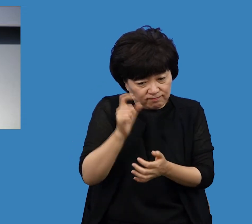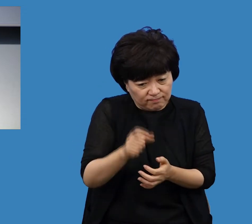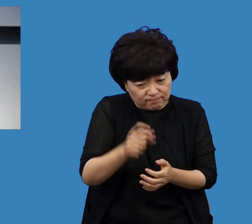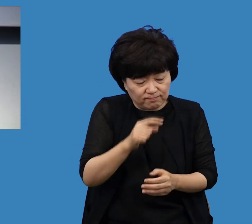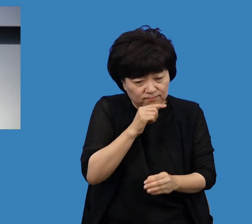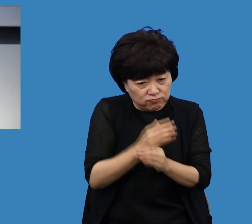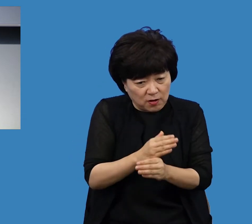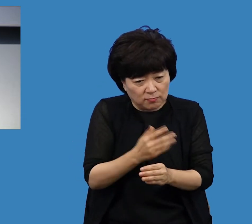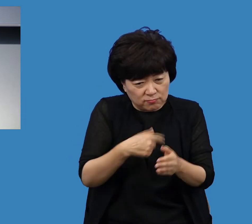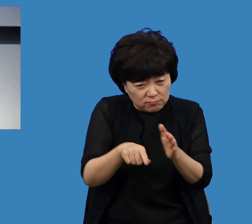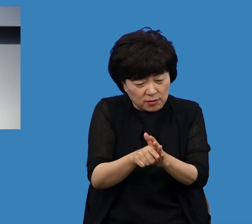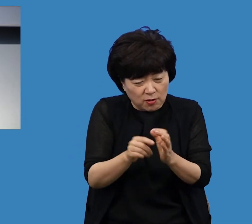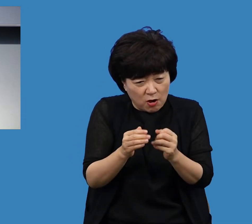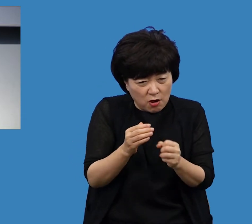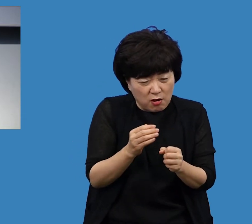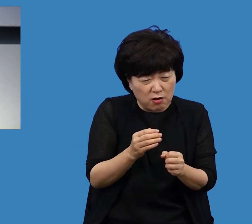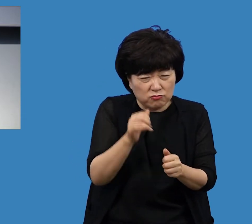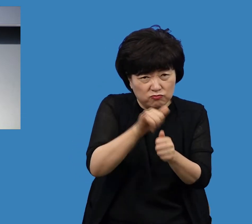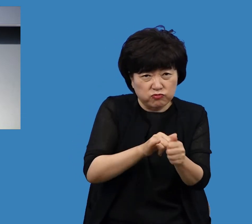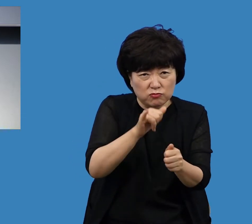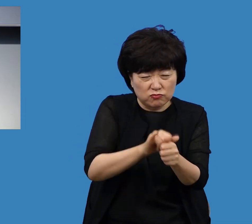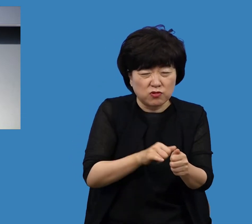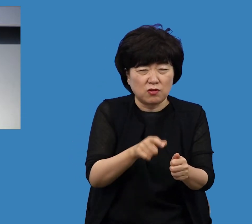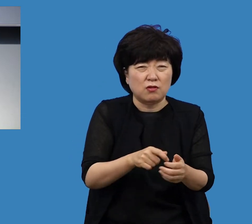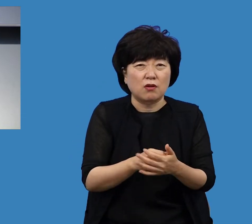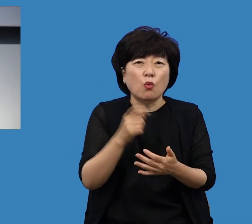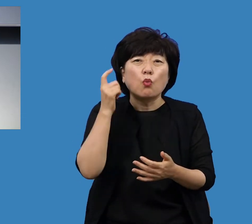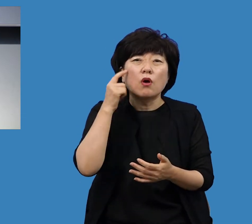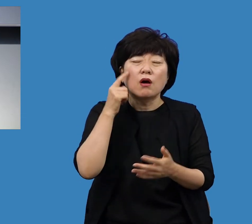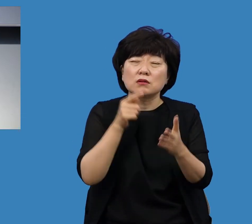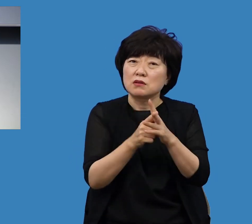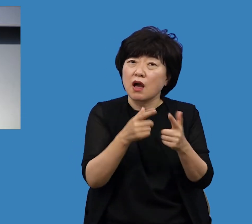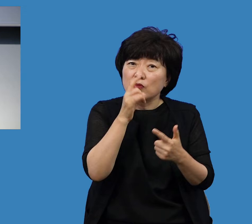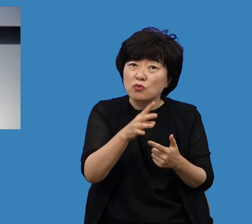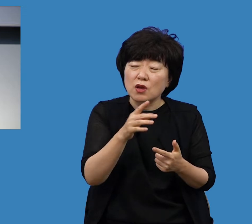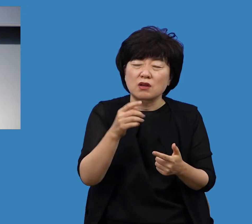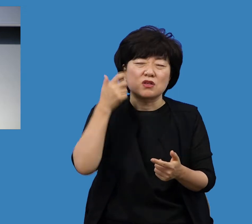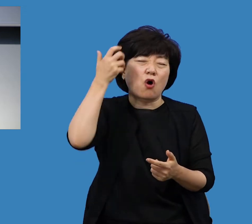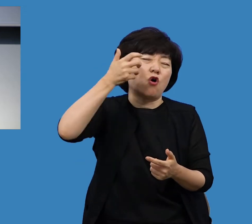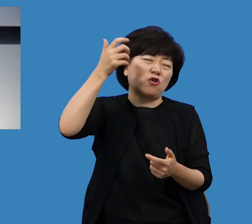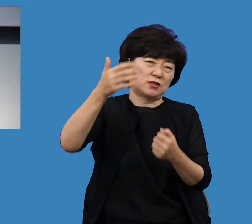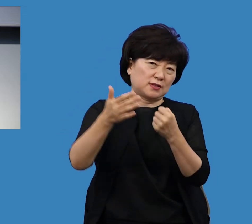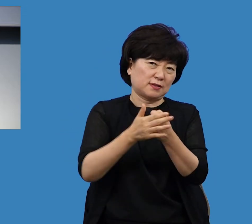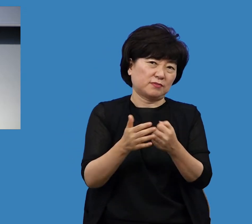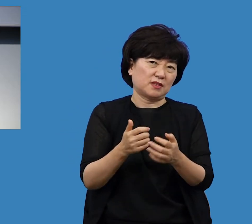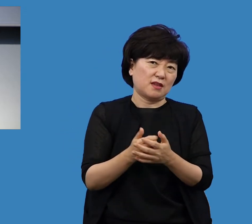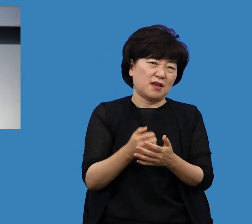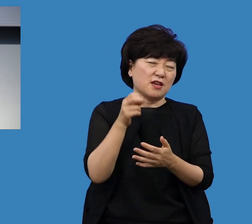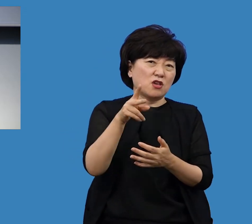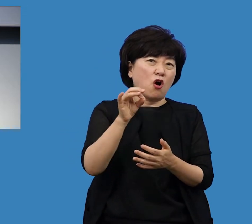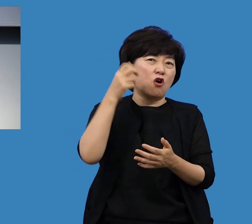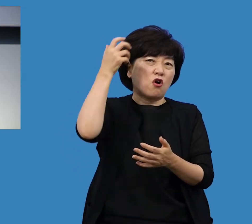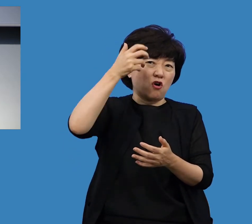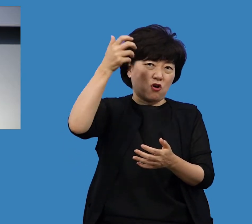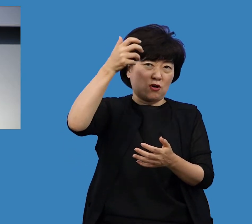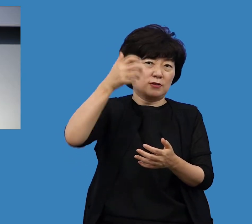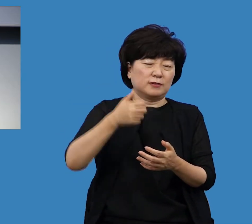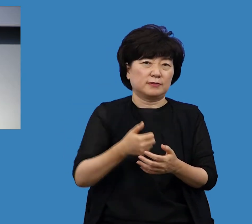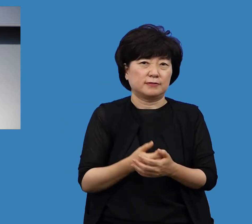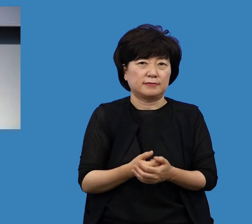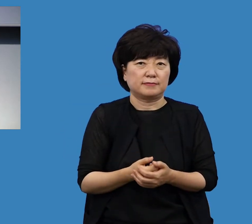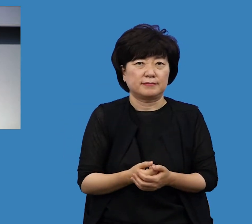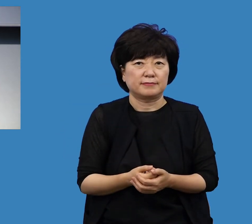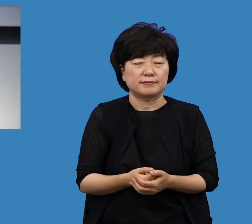이게 영이기 때문에 이해가 안 되는 거예요. 영이기 때문에 황당한 증상들을 보이는 거야. 이게 여러분 영이라는 거예요.